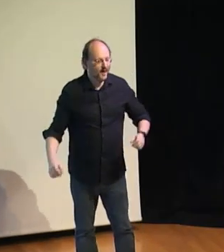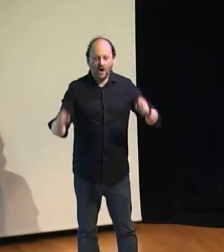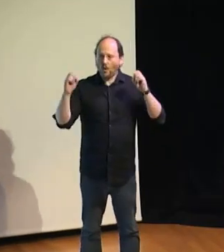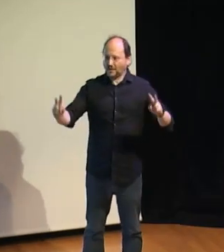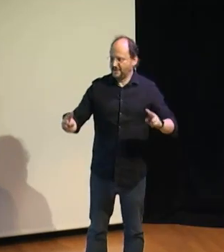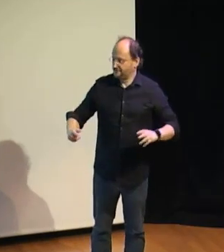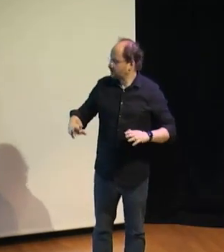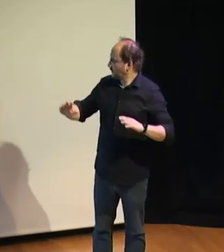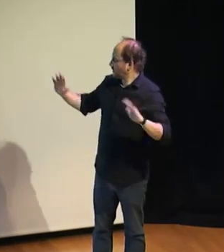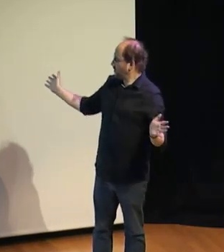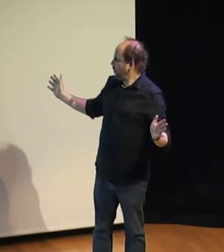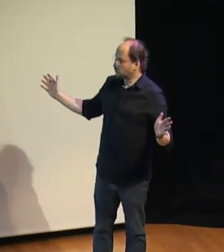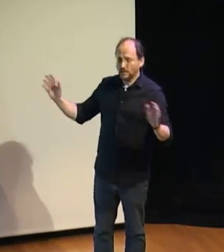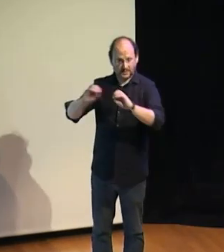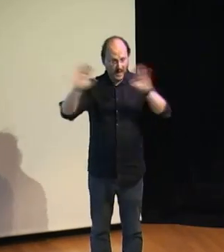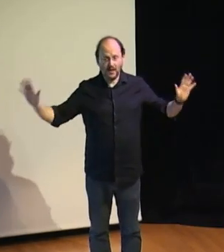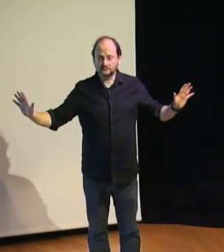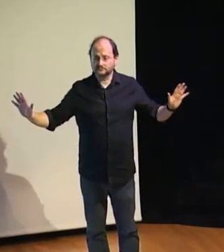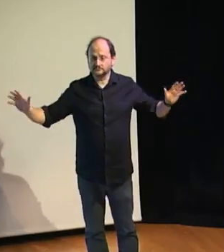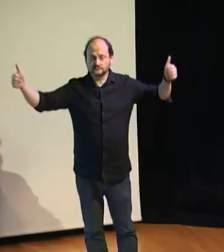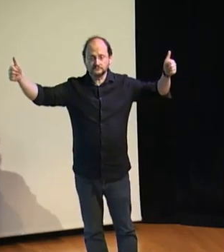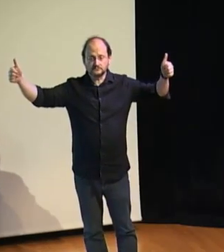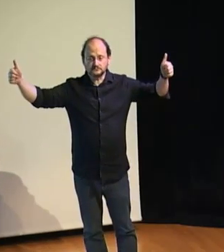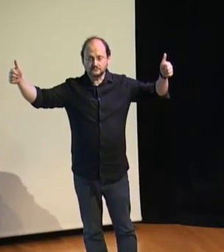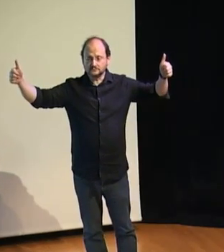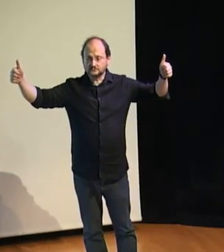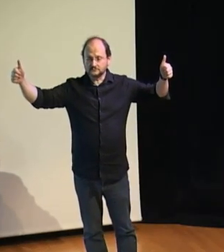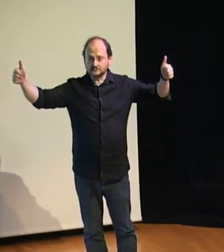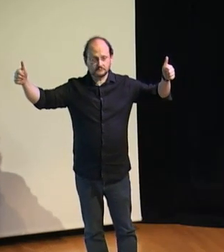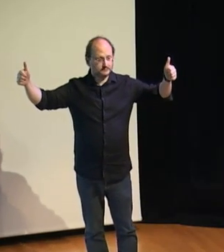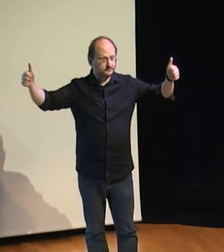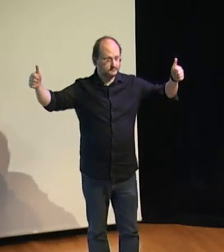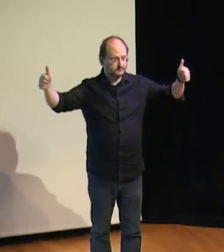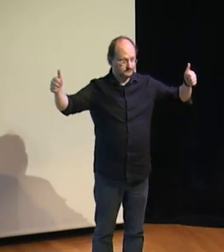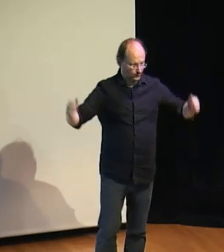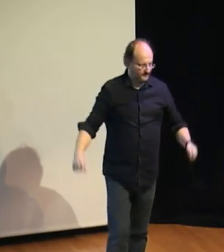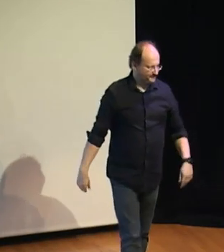Très bien. Bien. Est-ce que c'est clair pour l'instant? Oui?